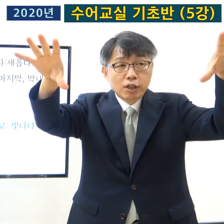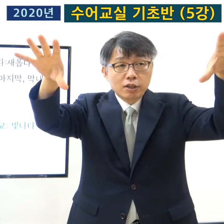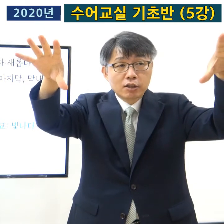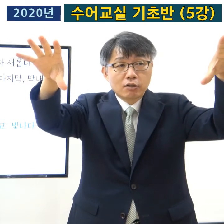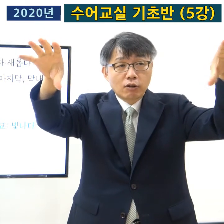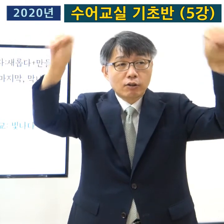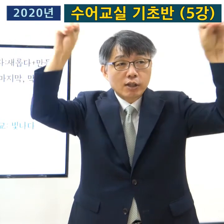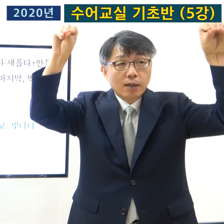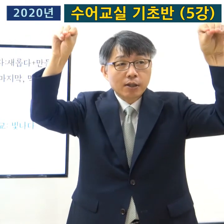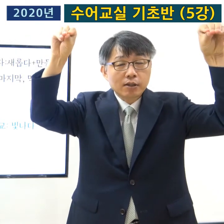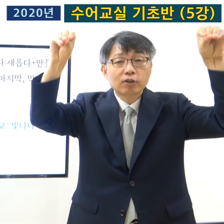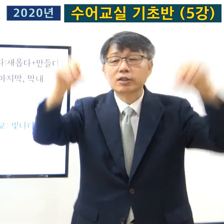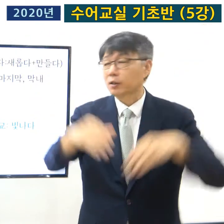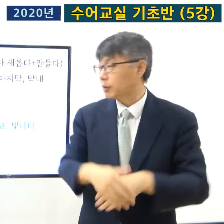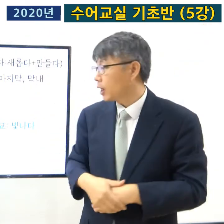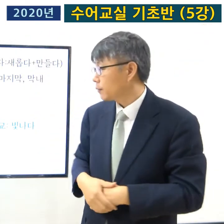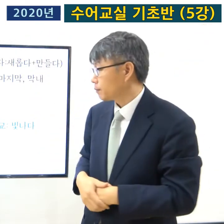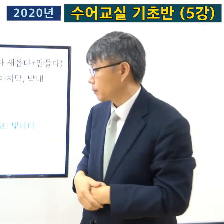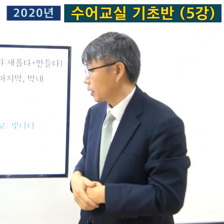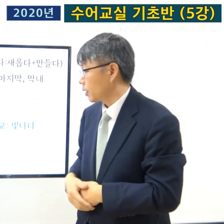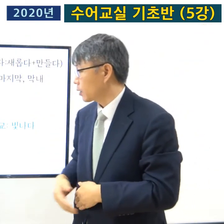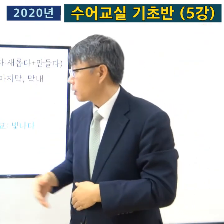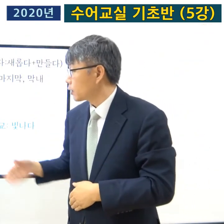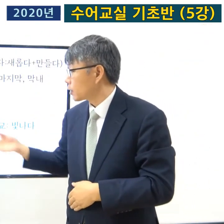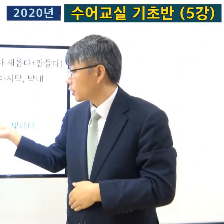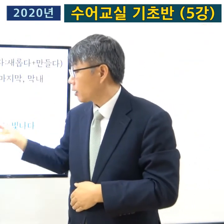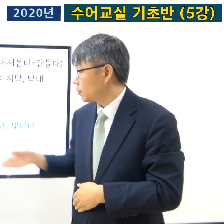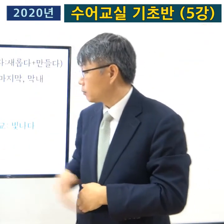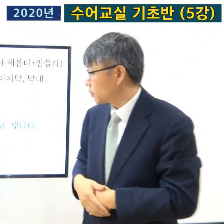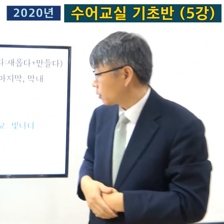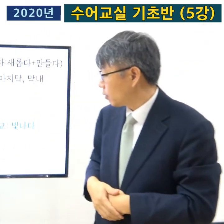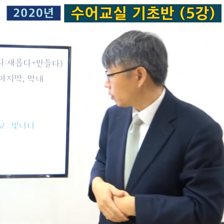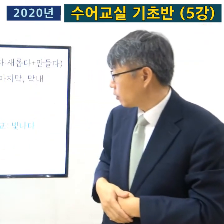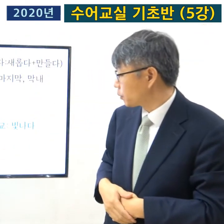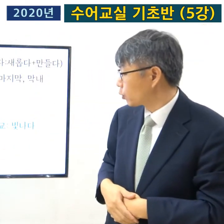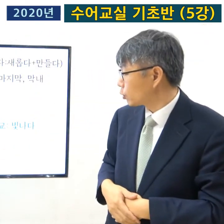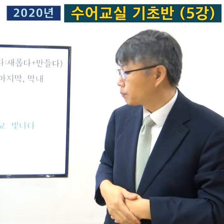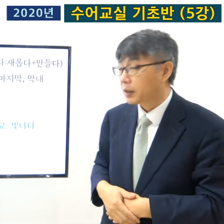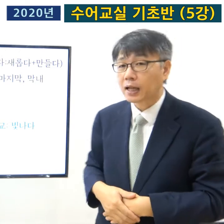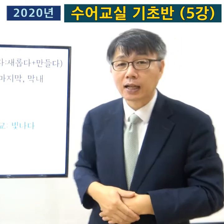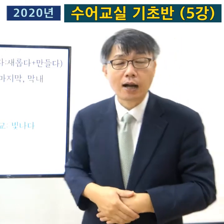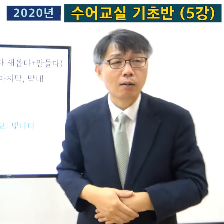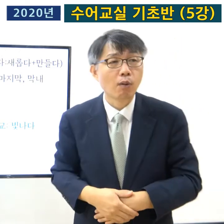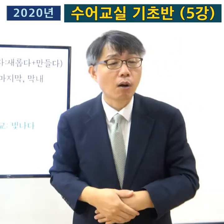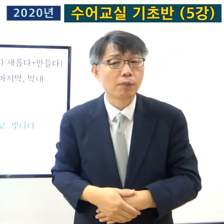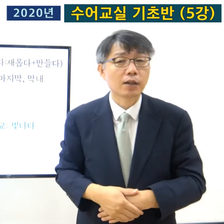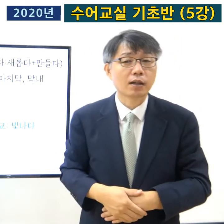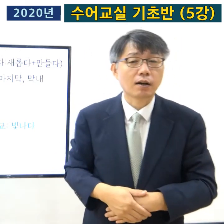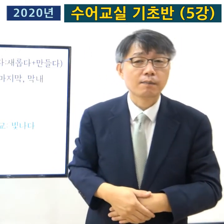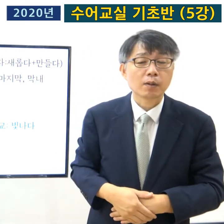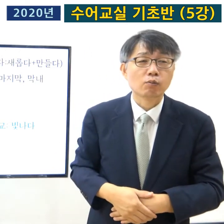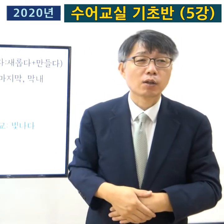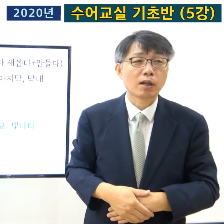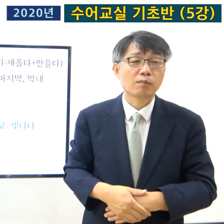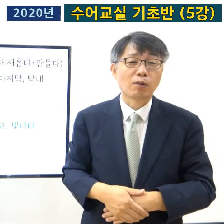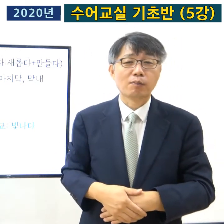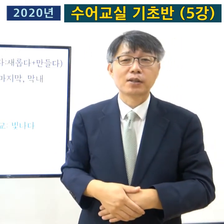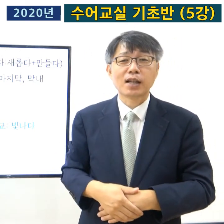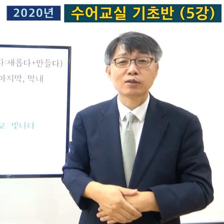켜지는 거고요. 이렇게 하면 꺼지는 겁니다. 네. 그 다음 비교는 빛나다. 뭐가 빛나다? 우리 예전 뭐 빛나는